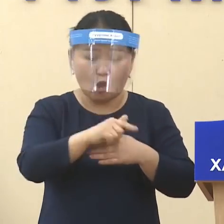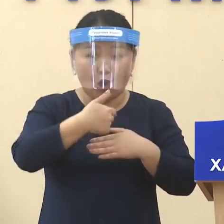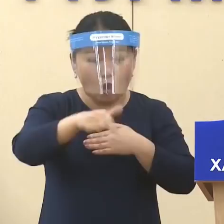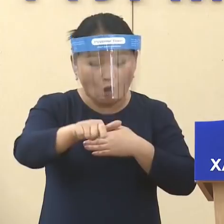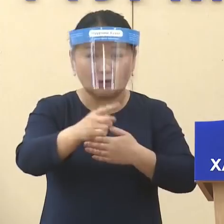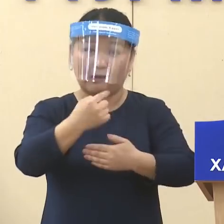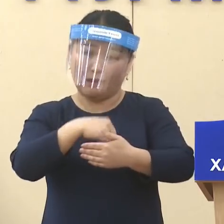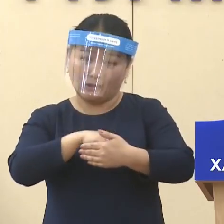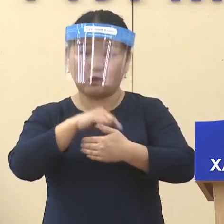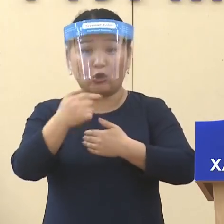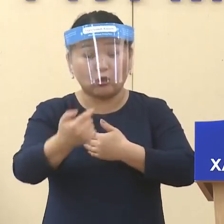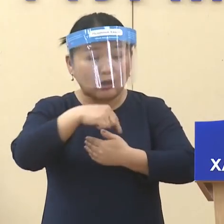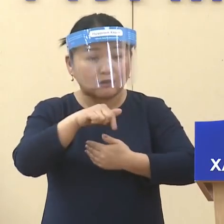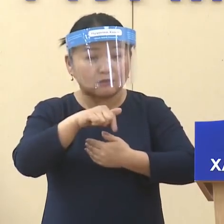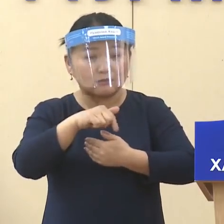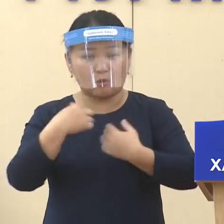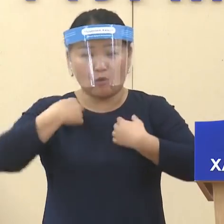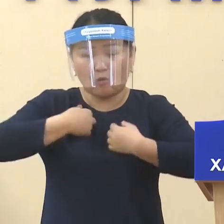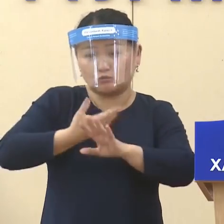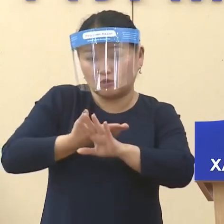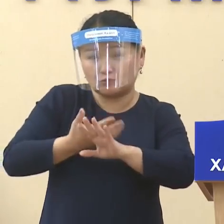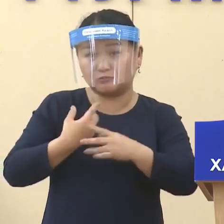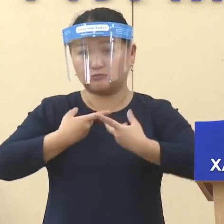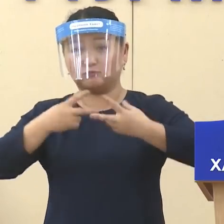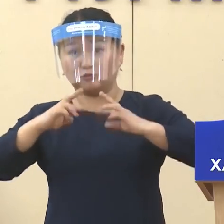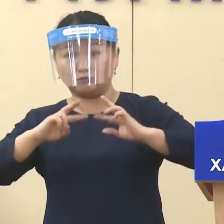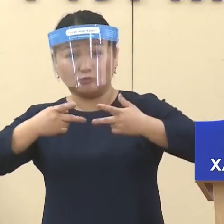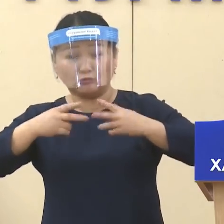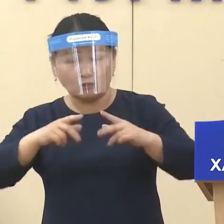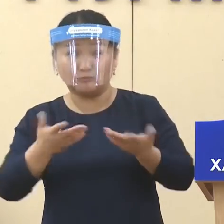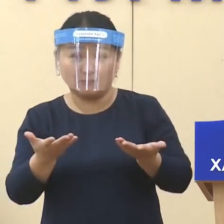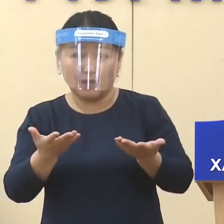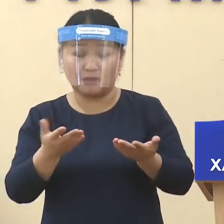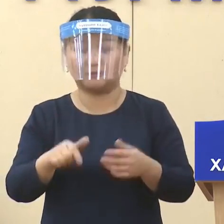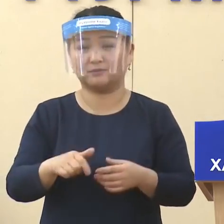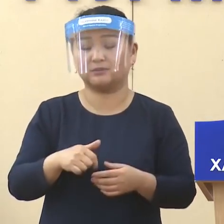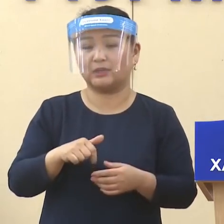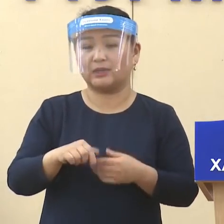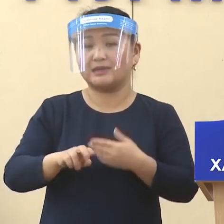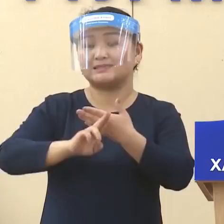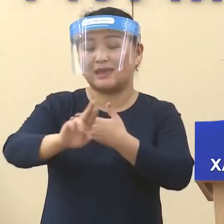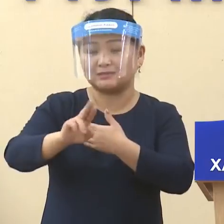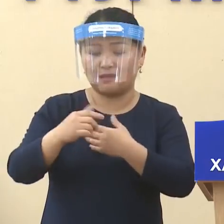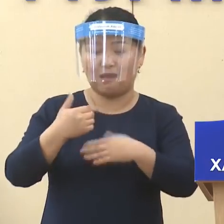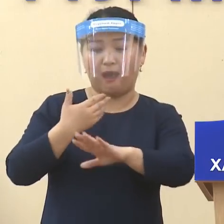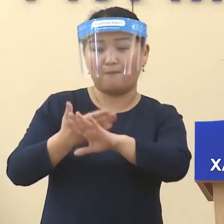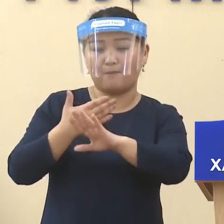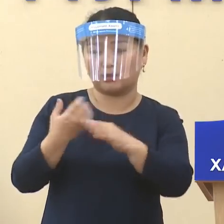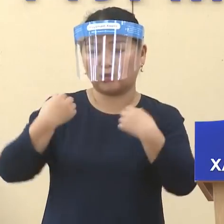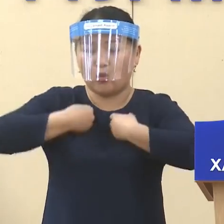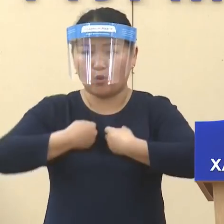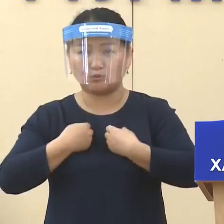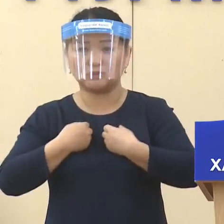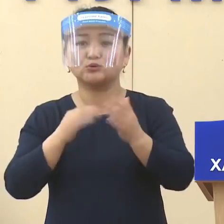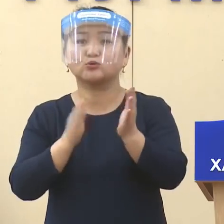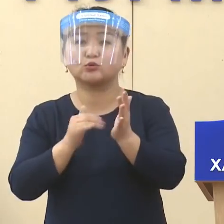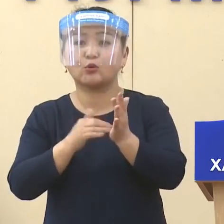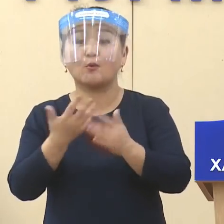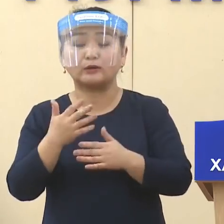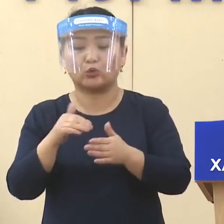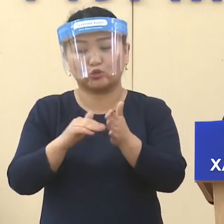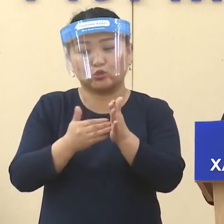хамгаалалт хувийн хэрэгсэл хувцс бол дутагдах алстаа. Тийм учраас бид нар тэр төлөвлөгөөндөө оруулаад энэ хангалтыг